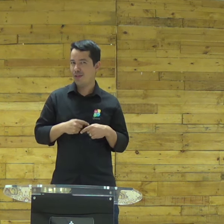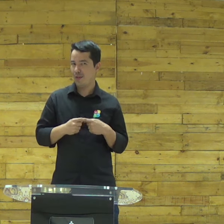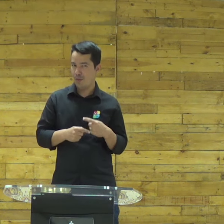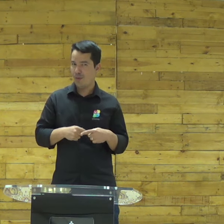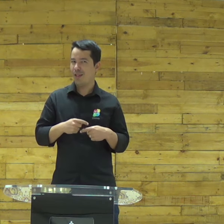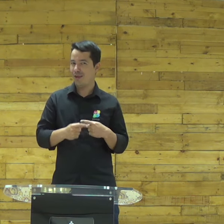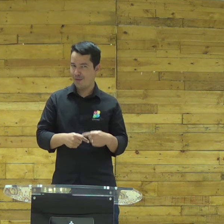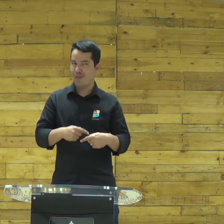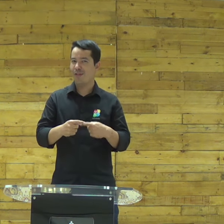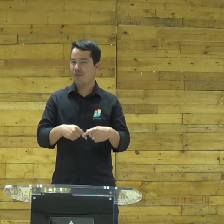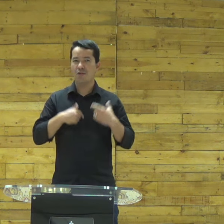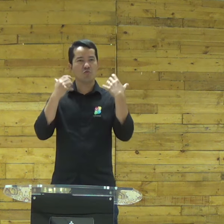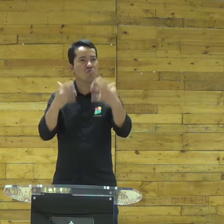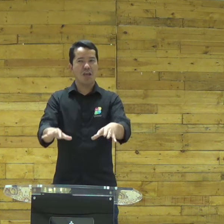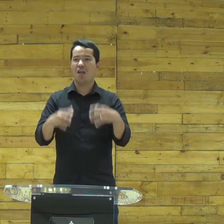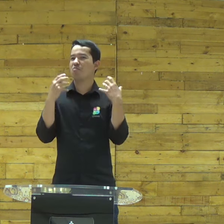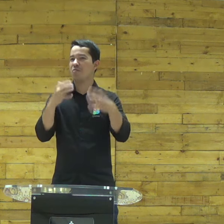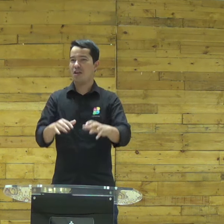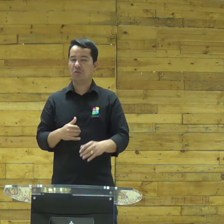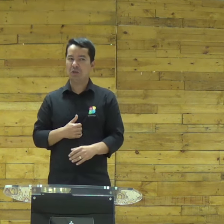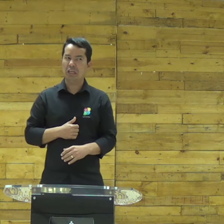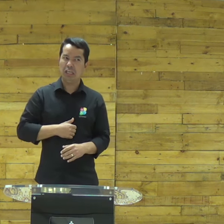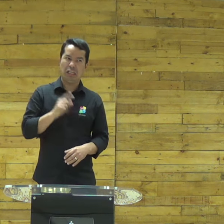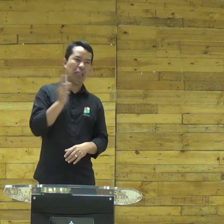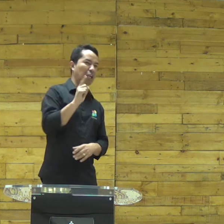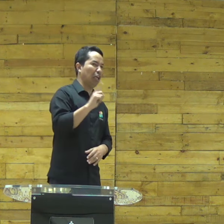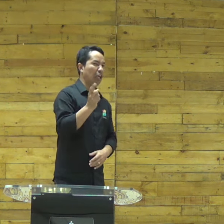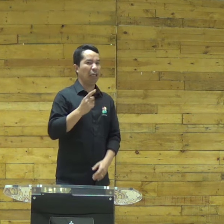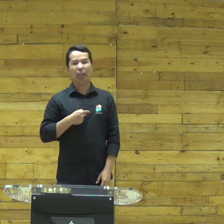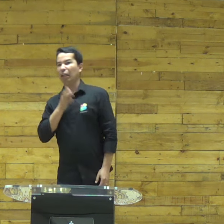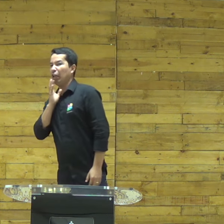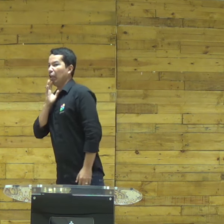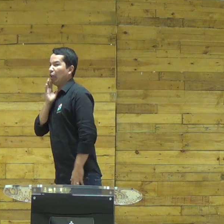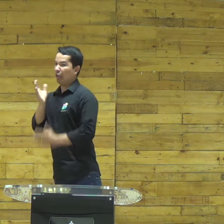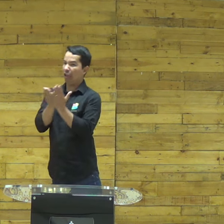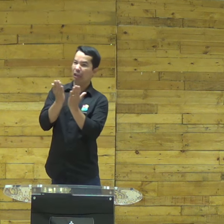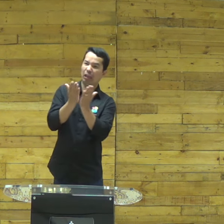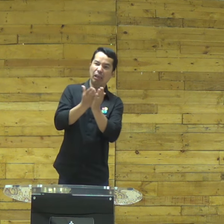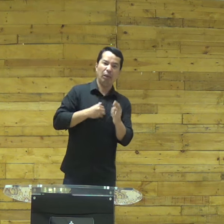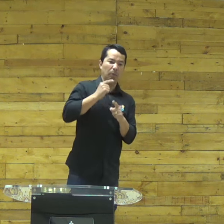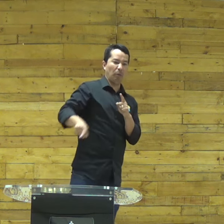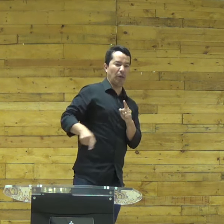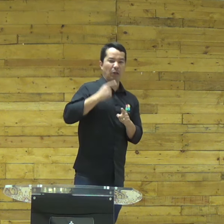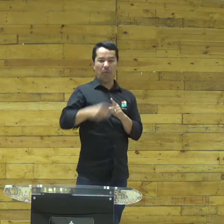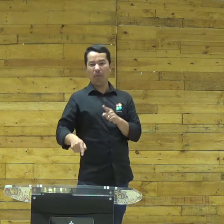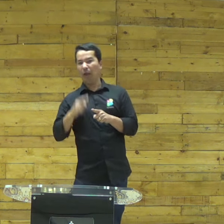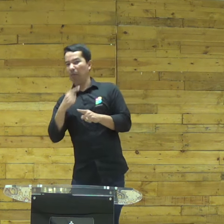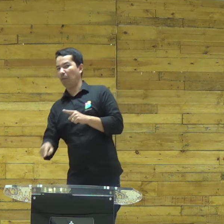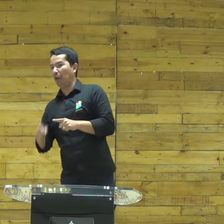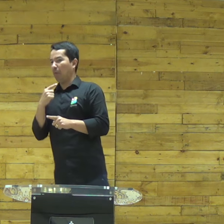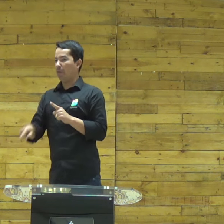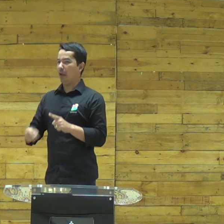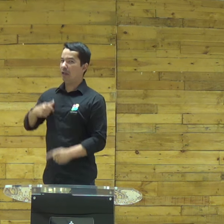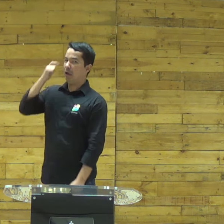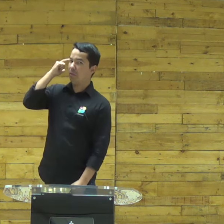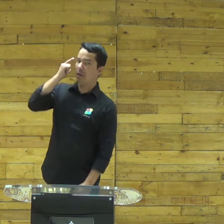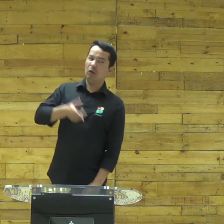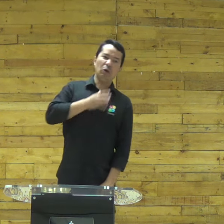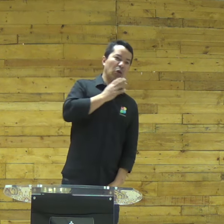ali tipo me enrolando pensando não quero ai mas crente crente tudo nada